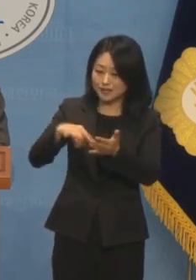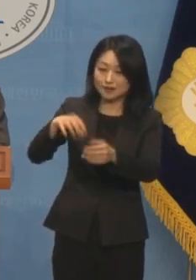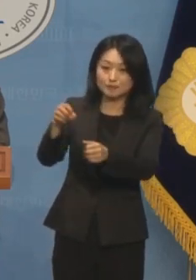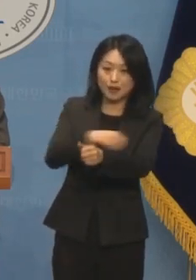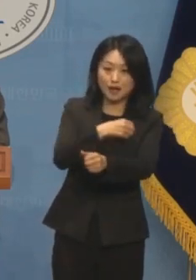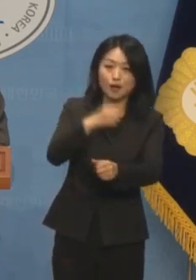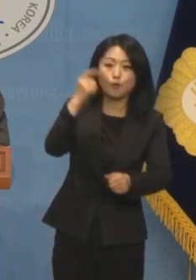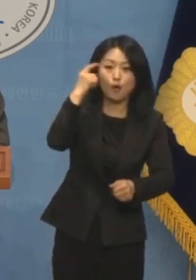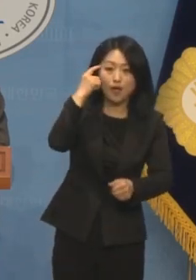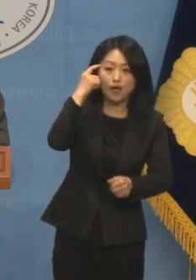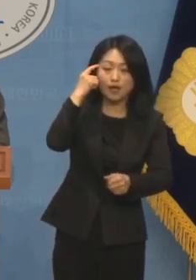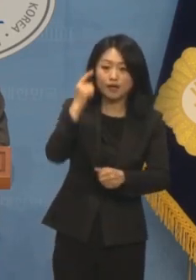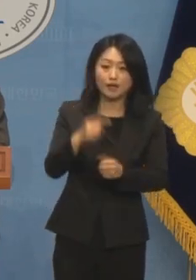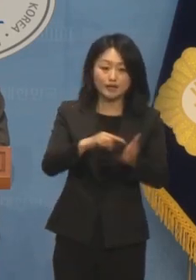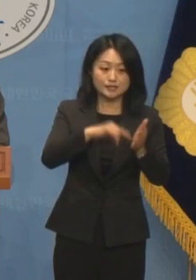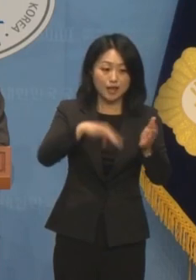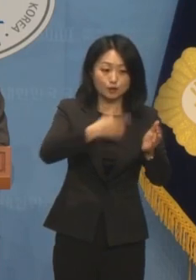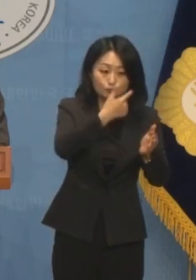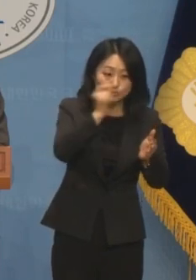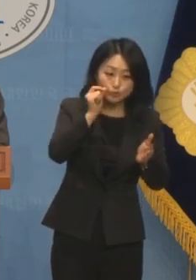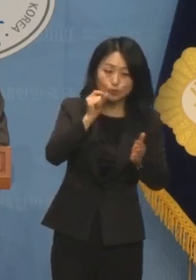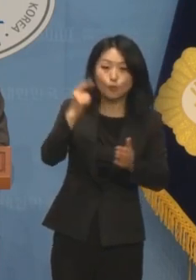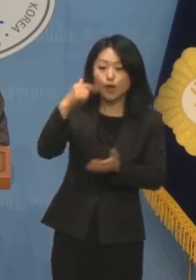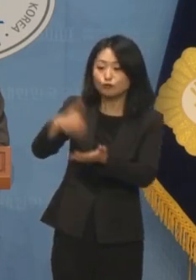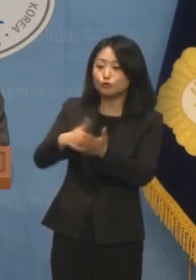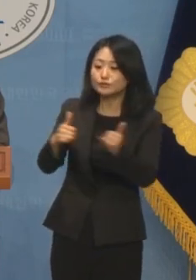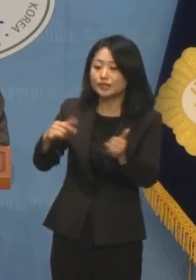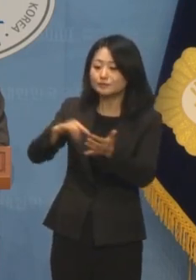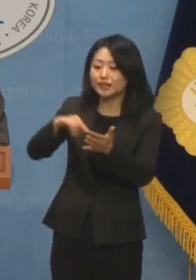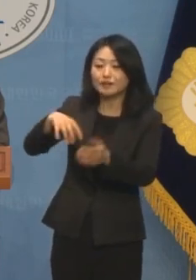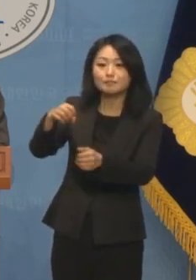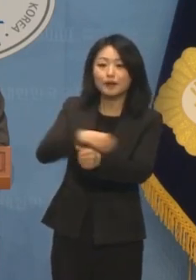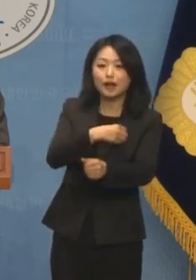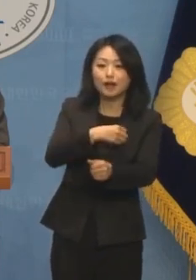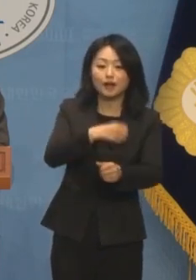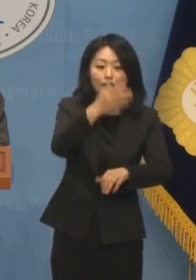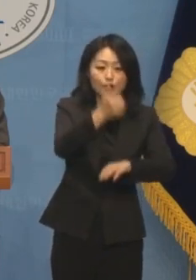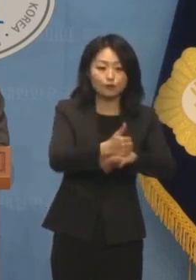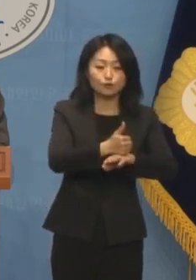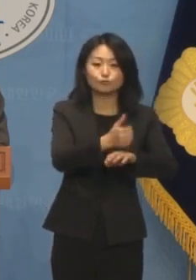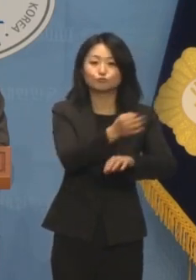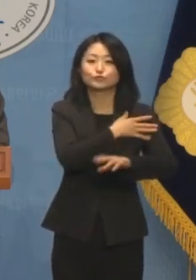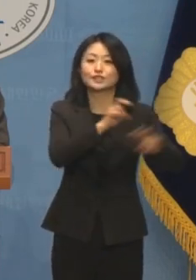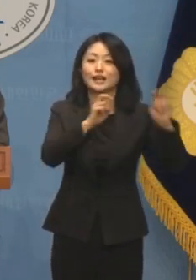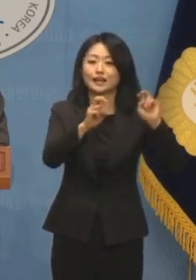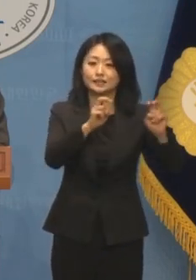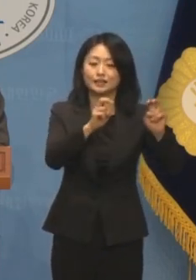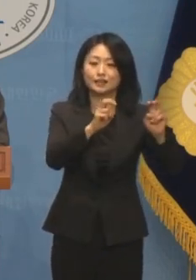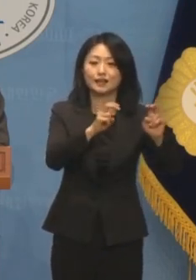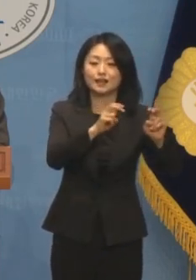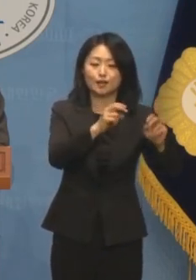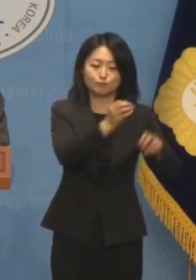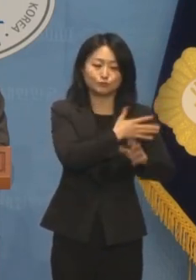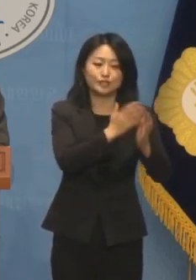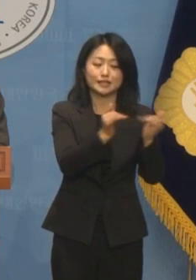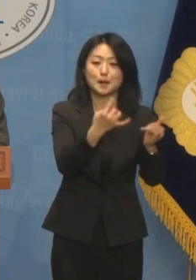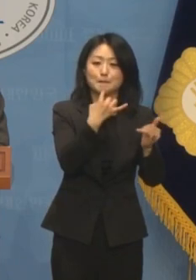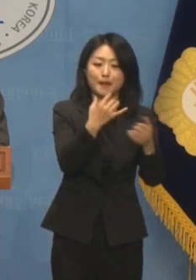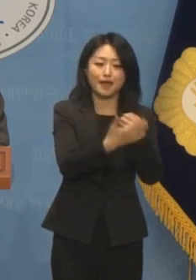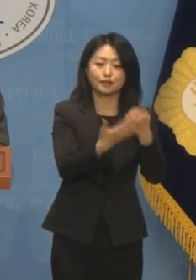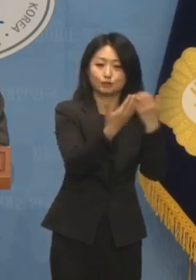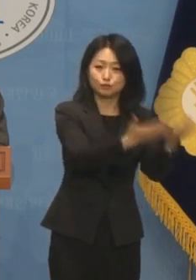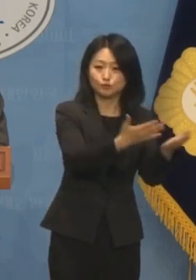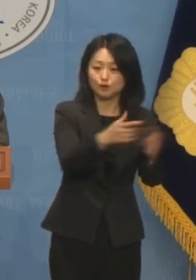펑크를 국민들 호주머니에서 막습니까? 이러니 부자들만 위하고 서민들은 나 몰라라 한다는 평가를